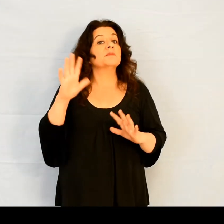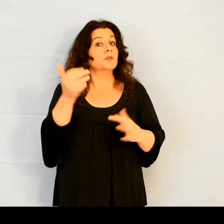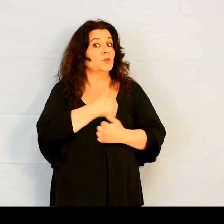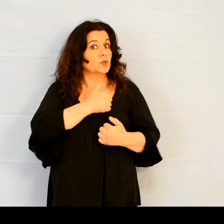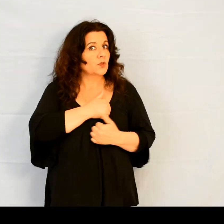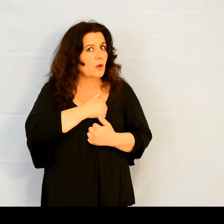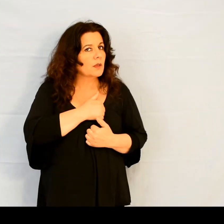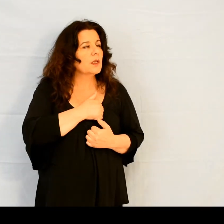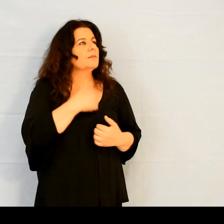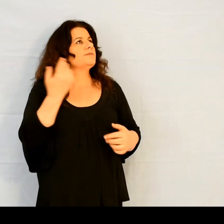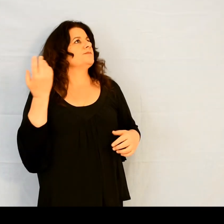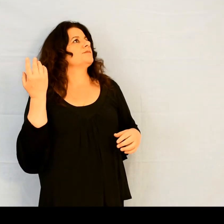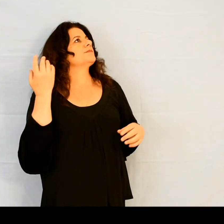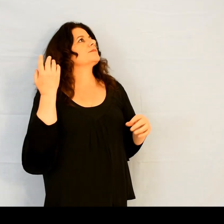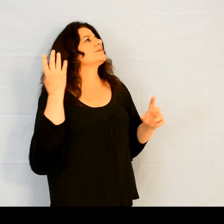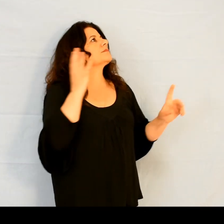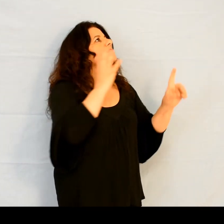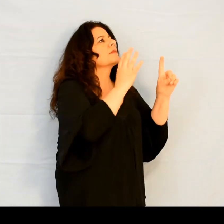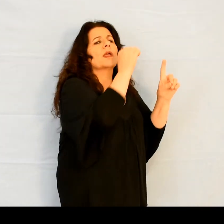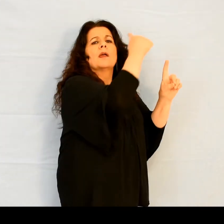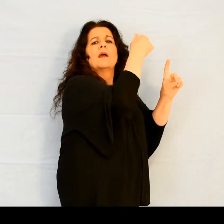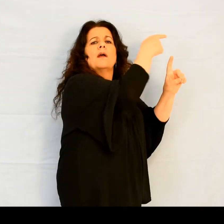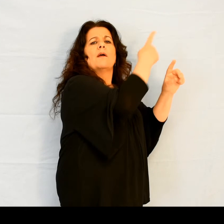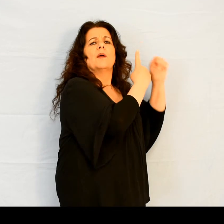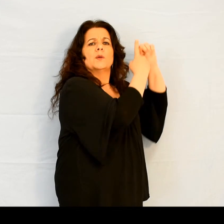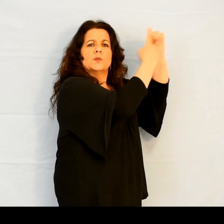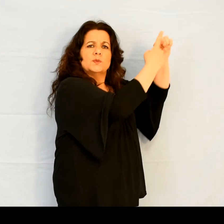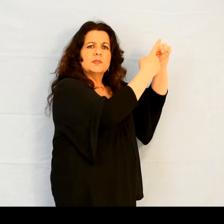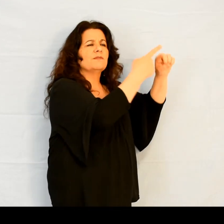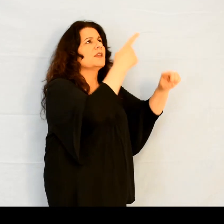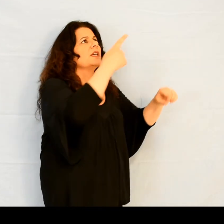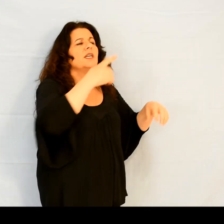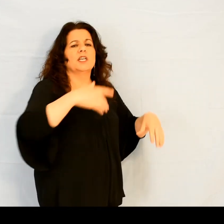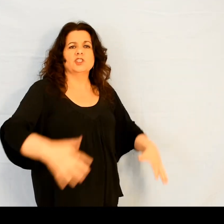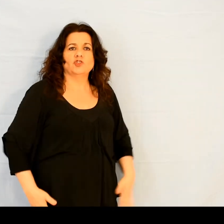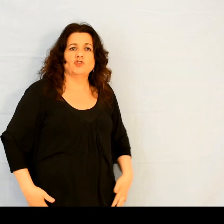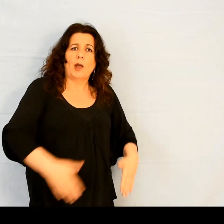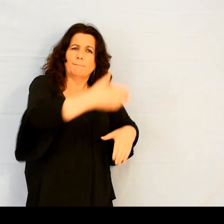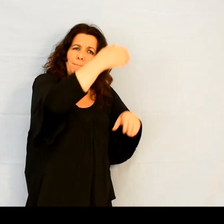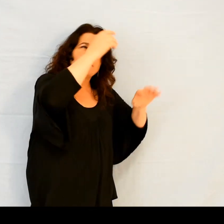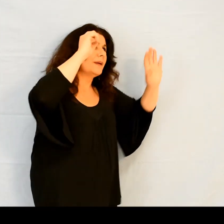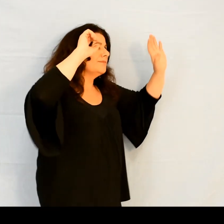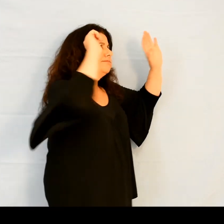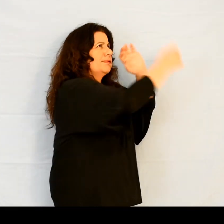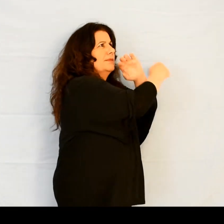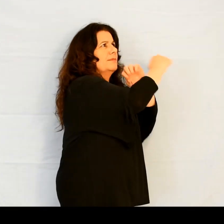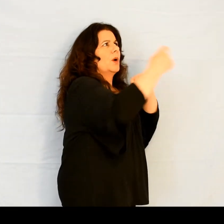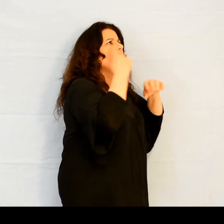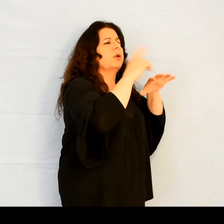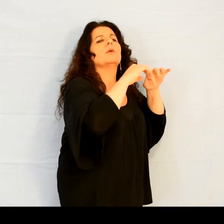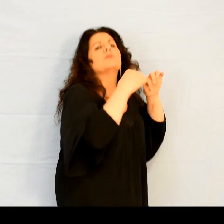premier, puis de l'autre homme crucifié avec Jésus. Quand ils arrivèrent à